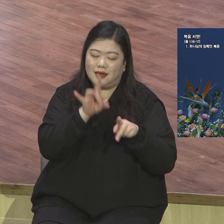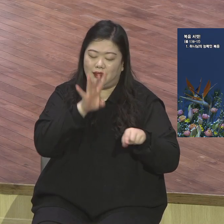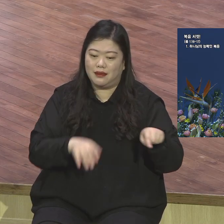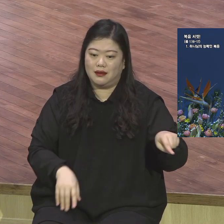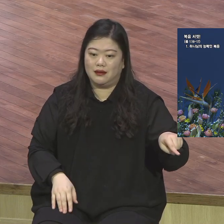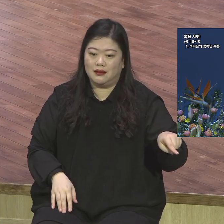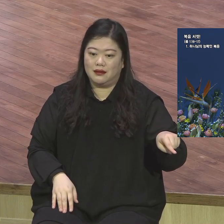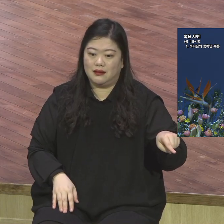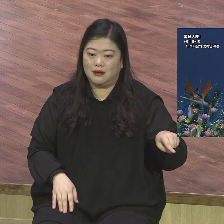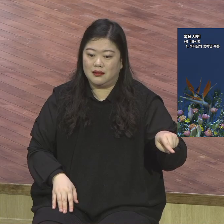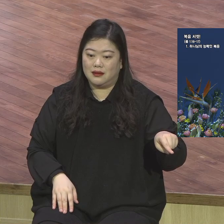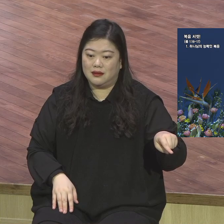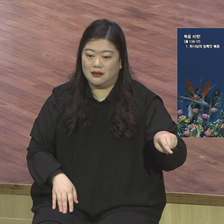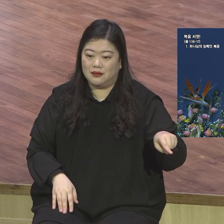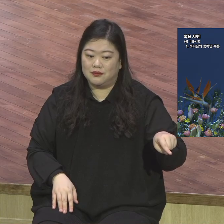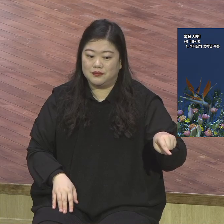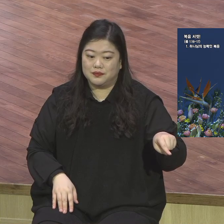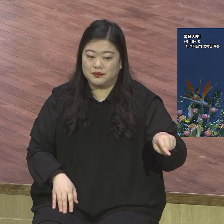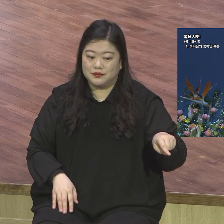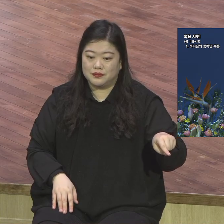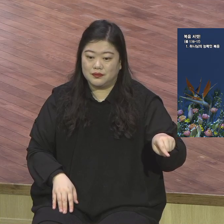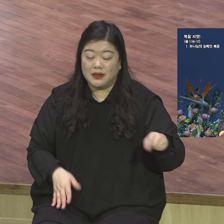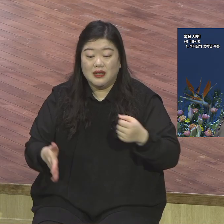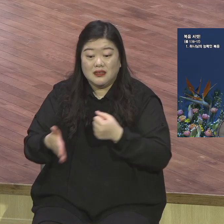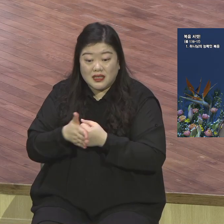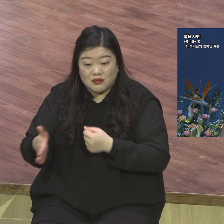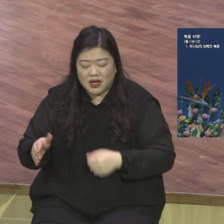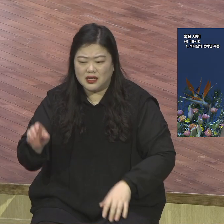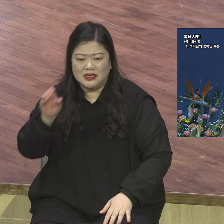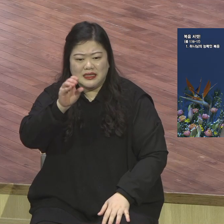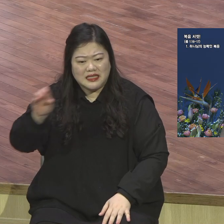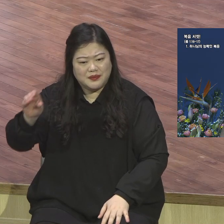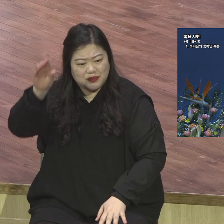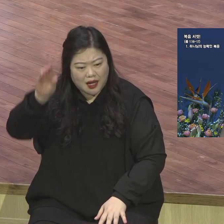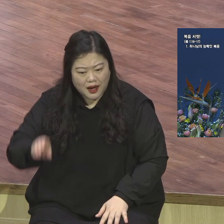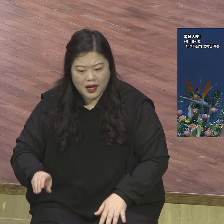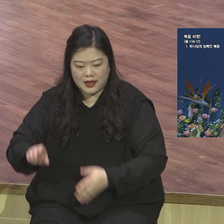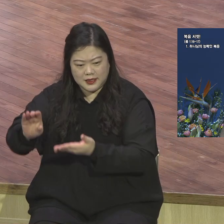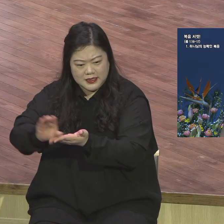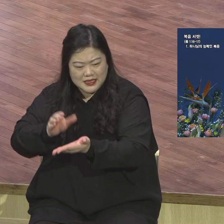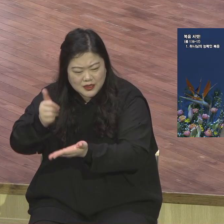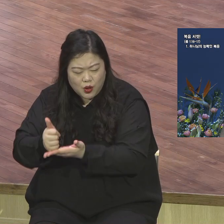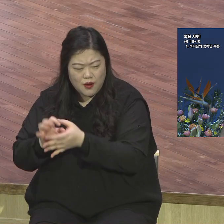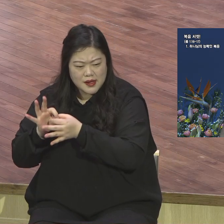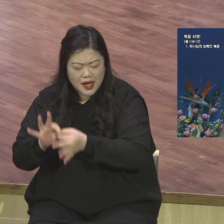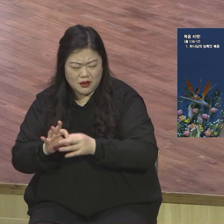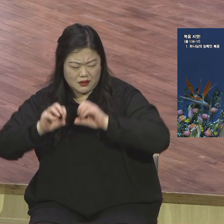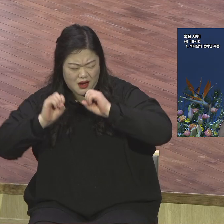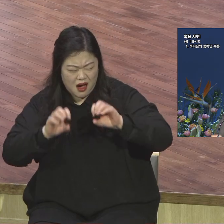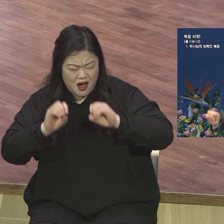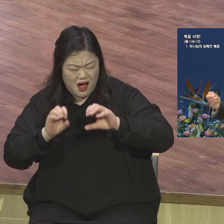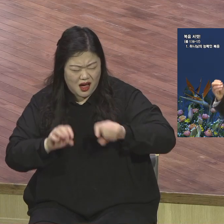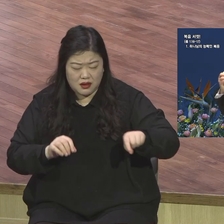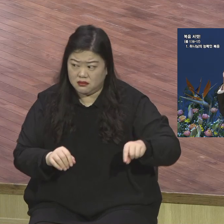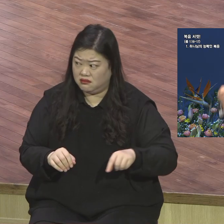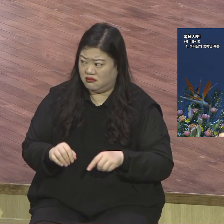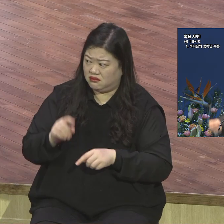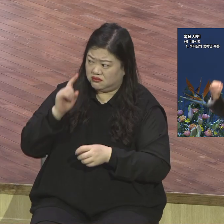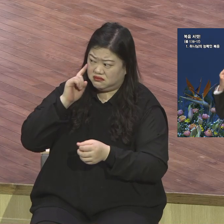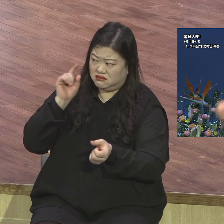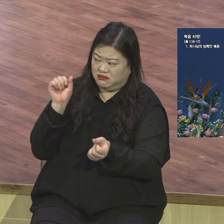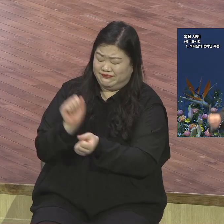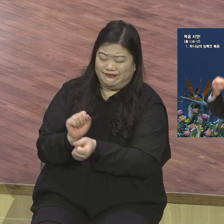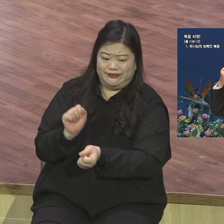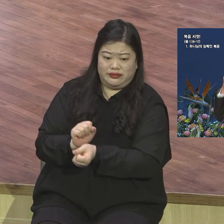십자가만큼, 십자가 전하는 것만큼 어리석은 사람이 없다라는 것입니다. 아니 어떻게